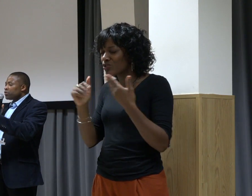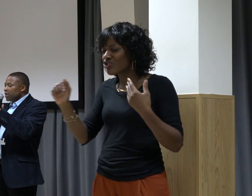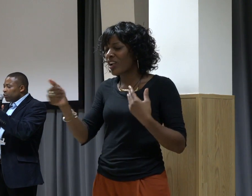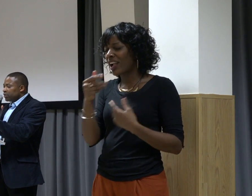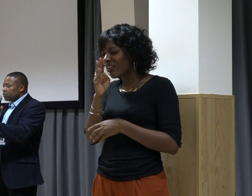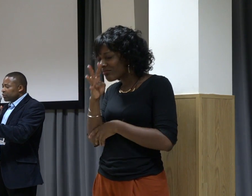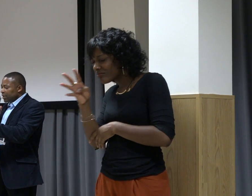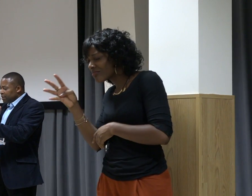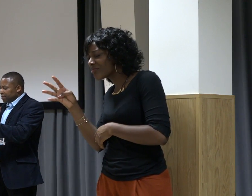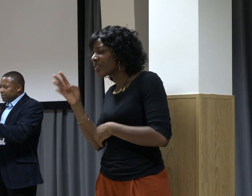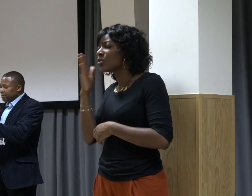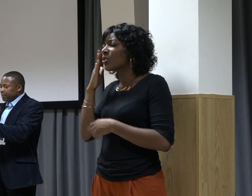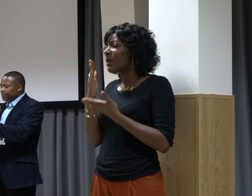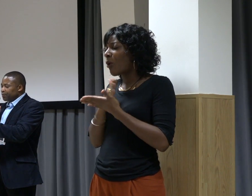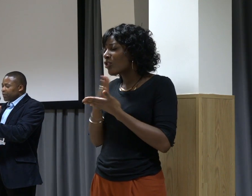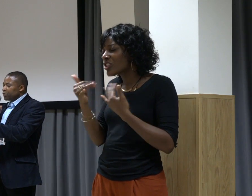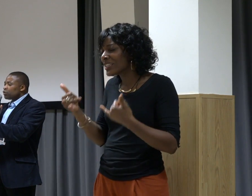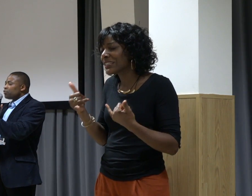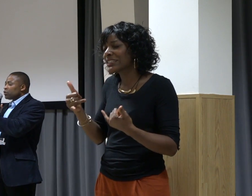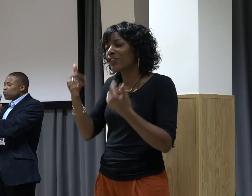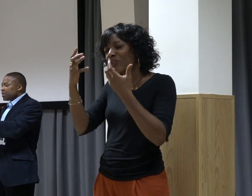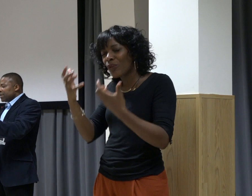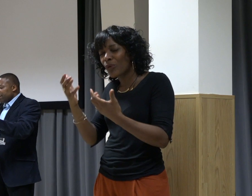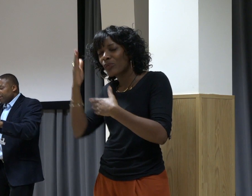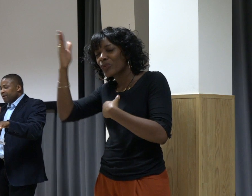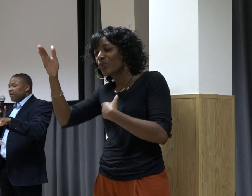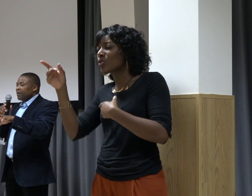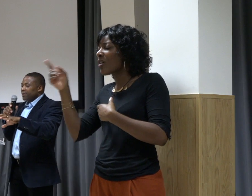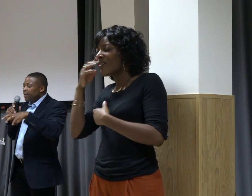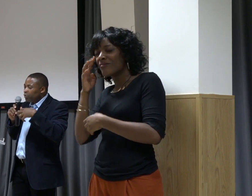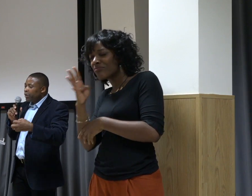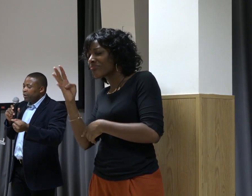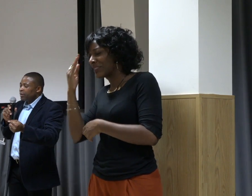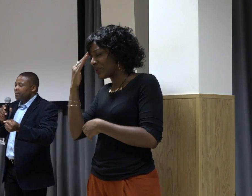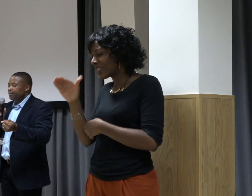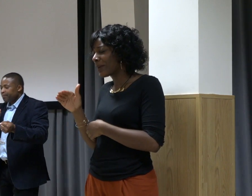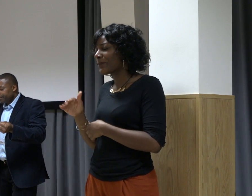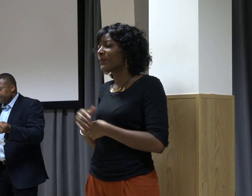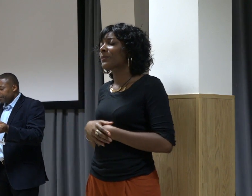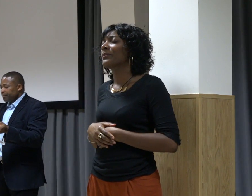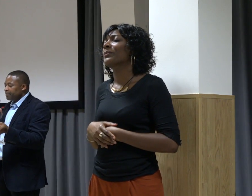connais aussi les projets de notre Église. Seigneur, tu vois tout ce qui est dans nos cœurs.